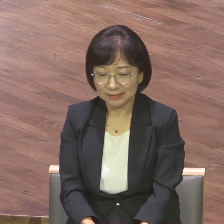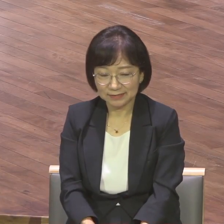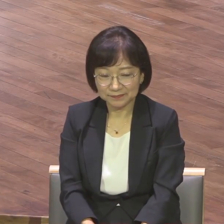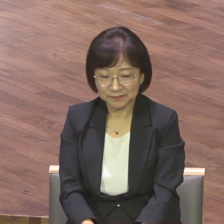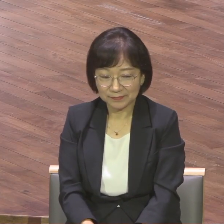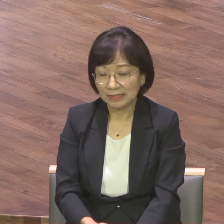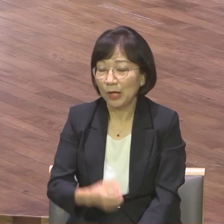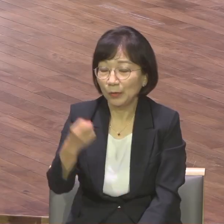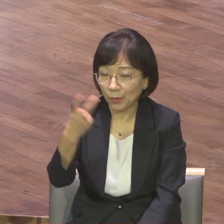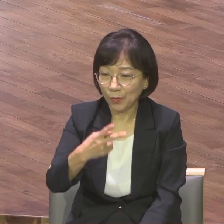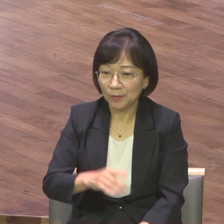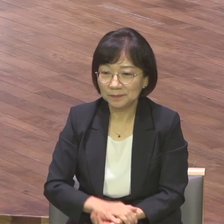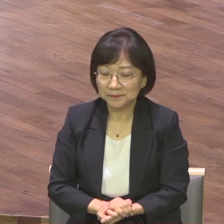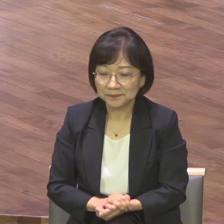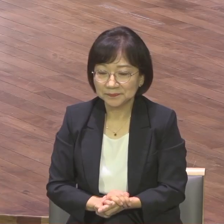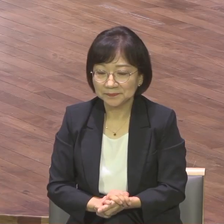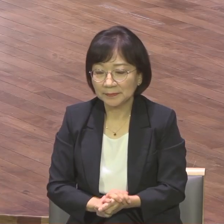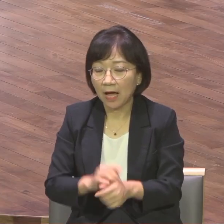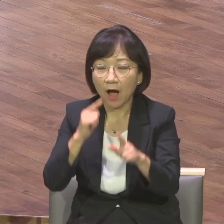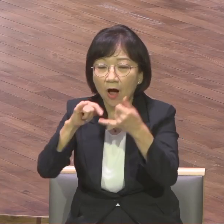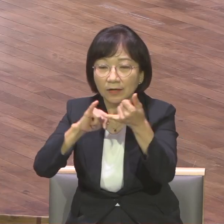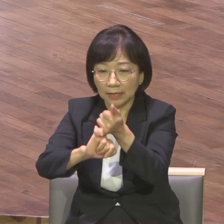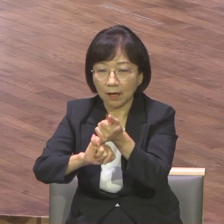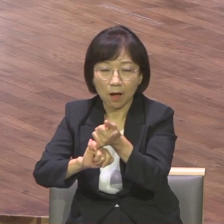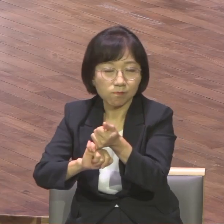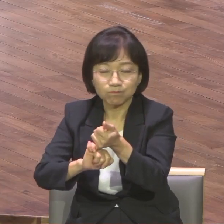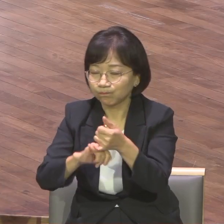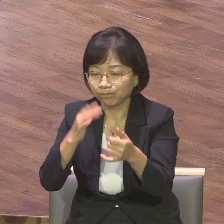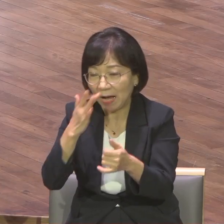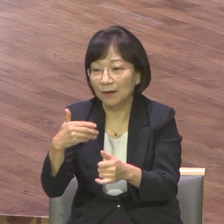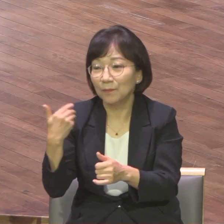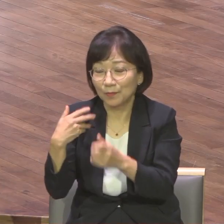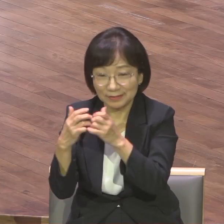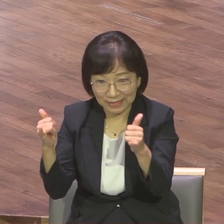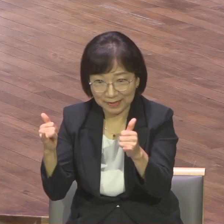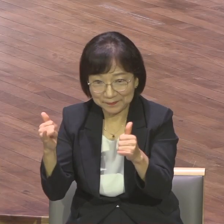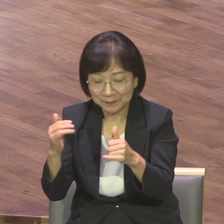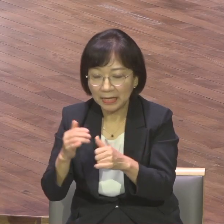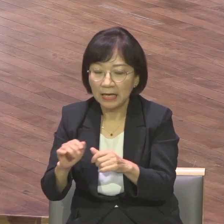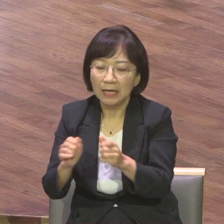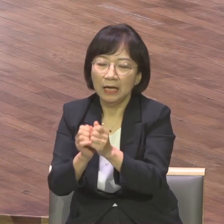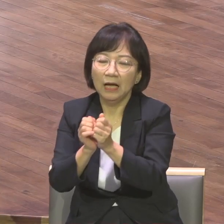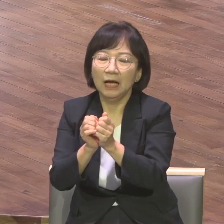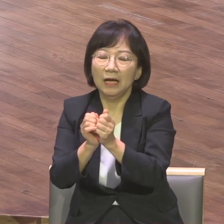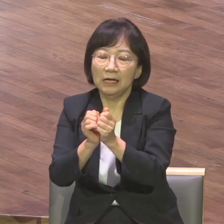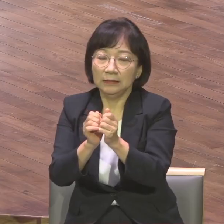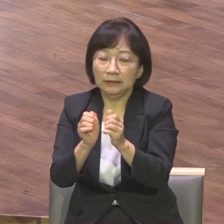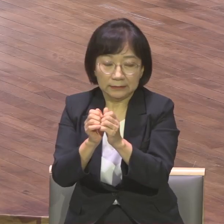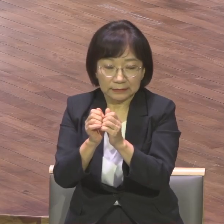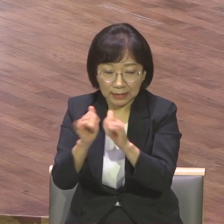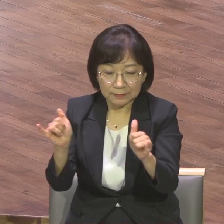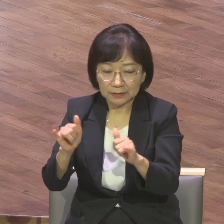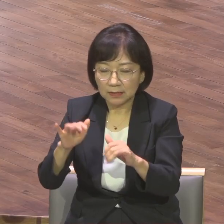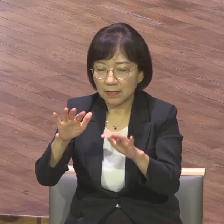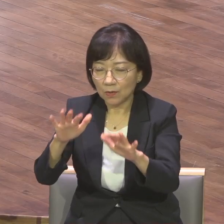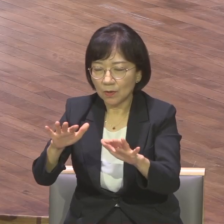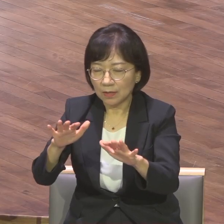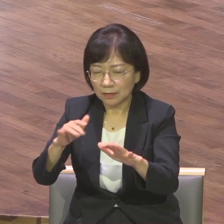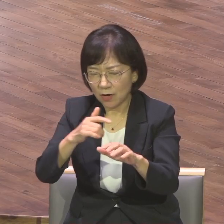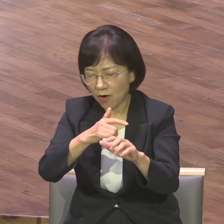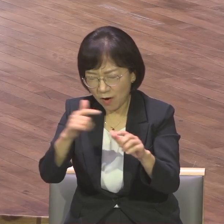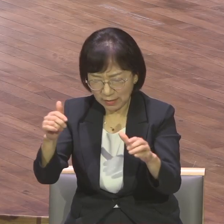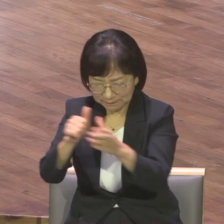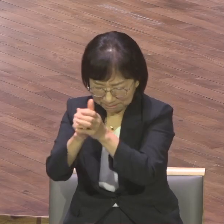언약 없는 사람들, 말씀 못 잡은 사람들, 본문을 통해서 영계 모든 성도들 왜 깨어 있어야